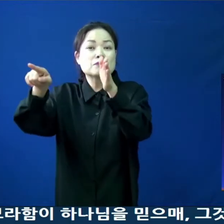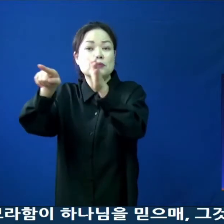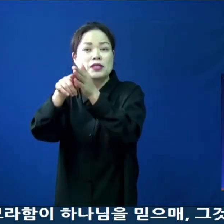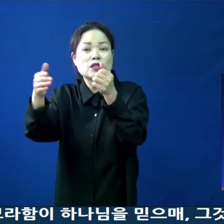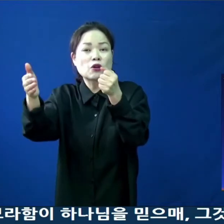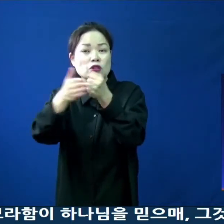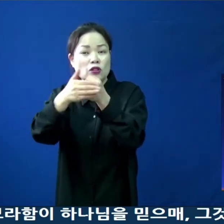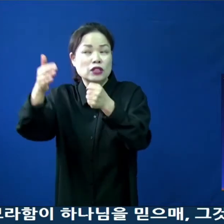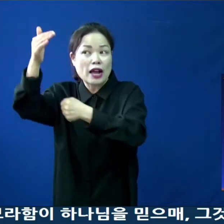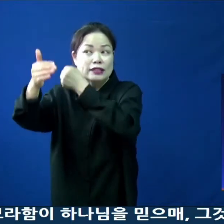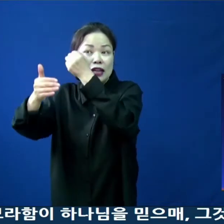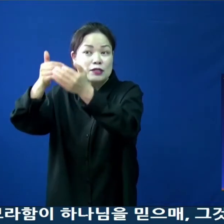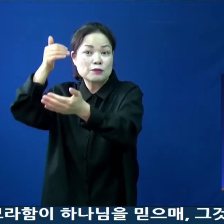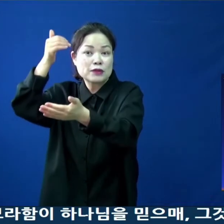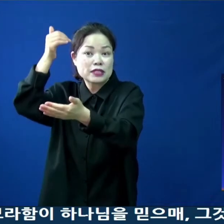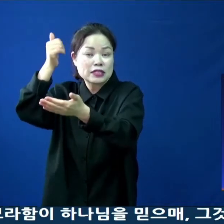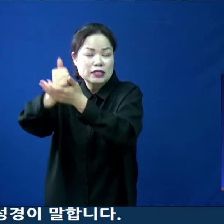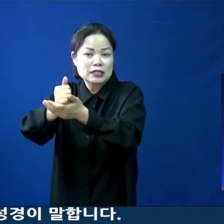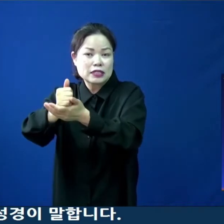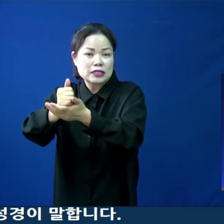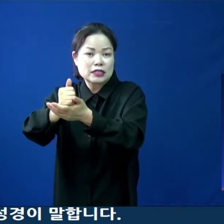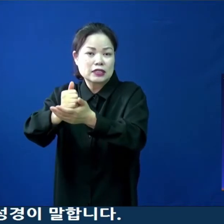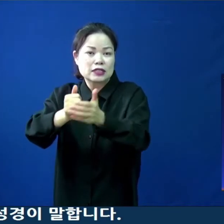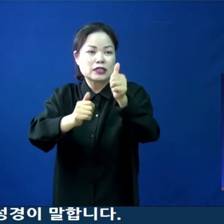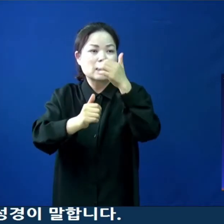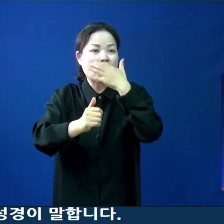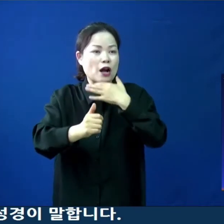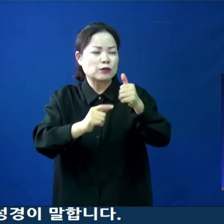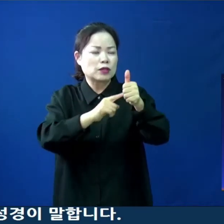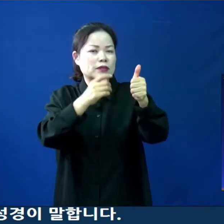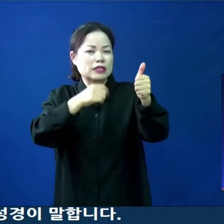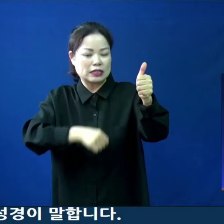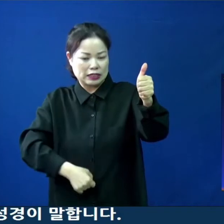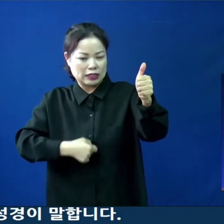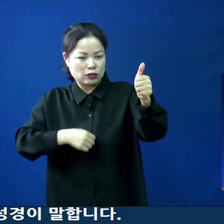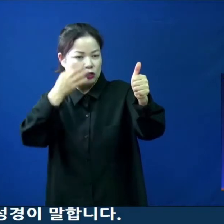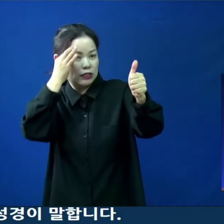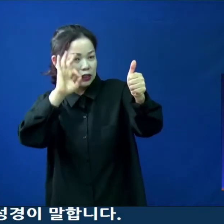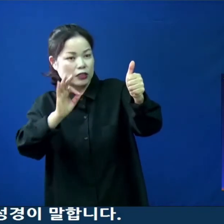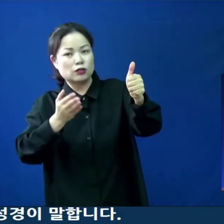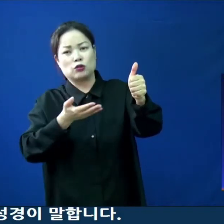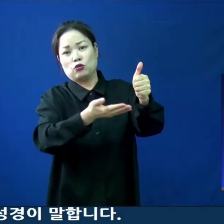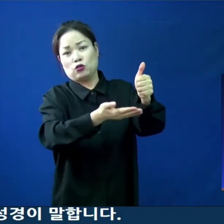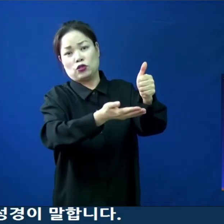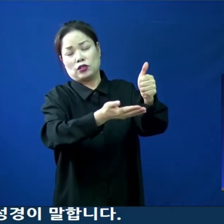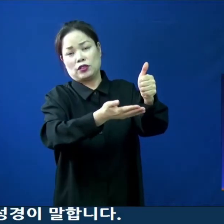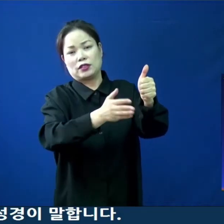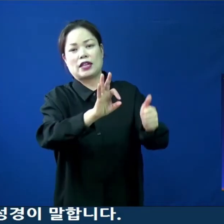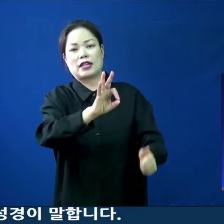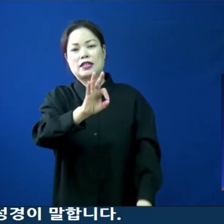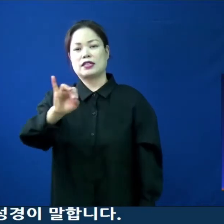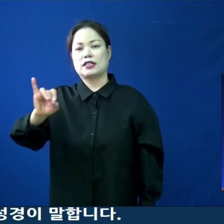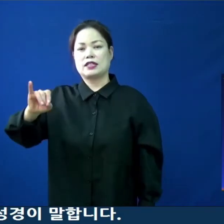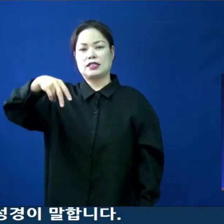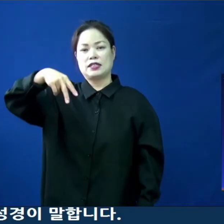믿었더니 하나님이 그것을 의로 여겨주셨다라는 것이죠. 이것이 이신칭의입니다.